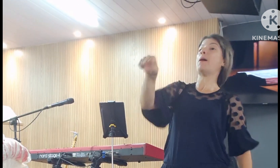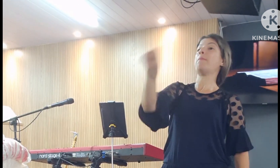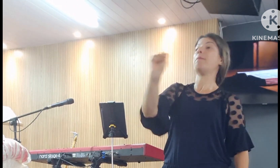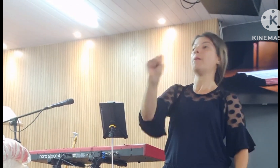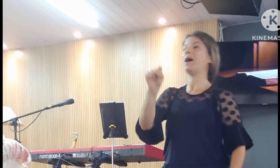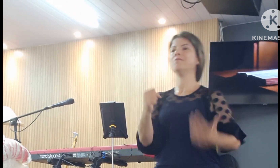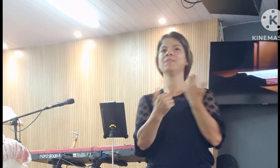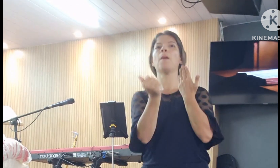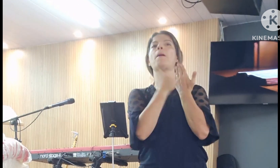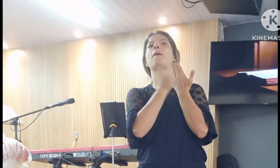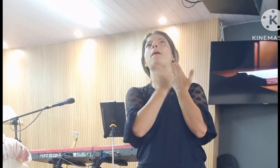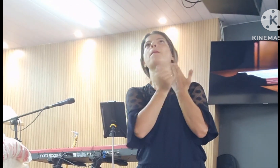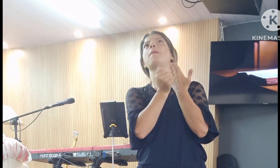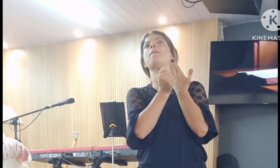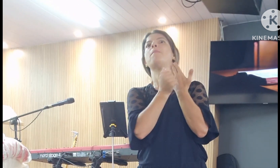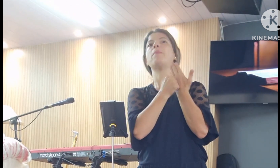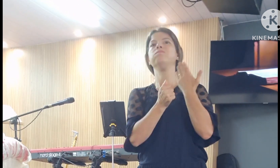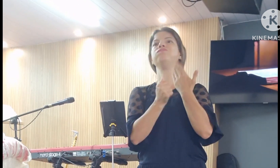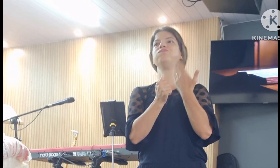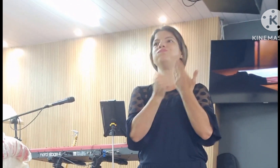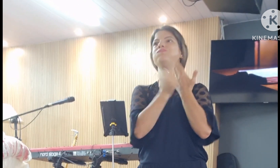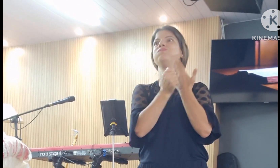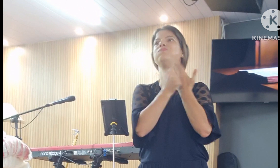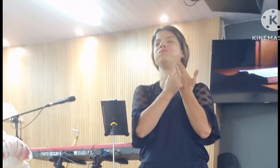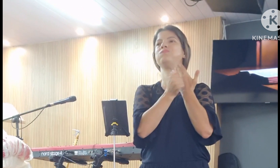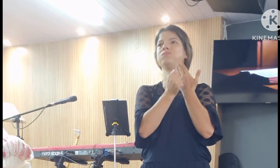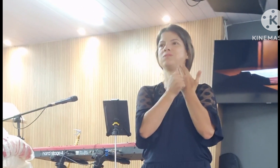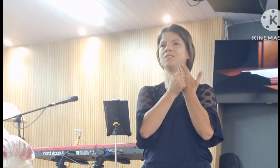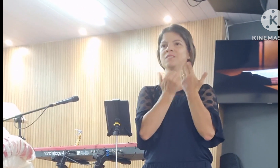Deus não pega ninguém com colarinho, chacoalha e fala: você tem que aceitar.